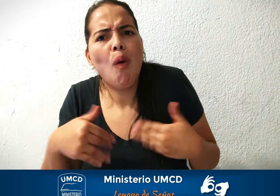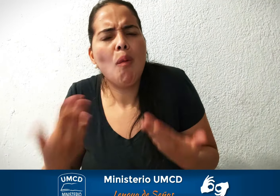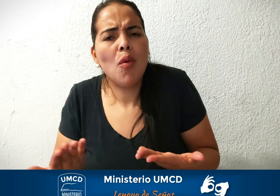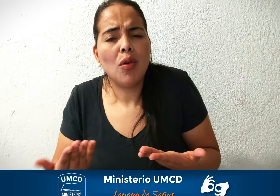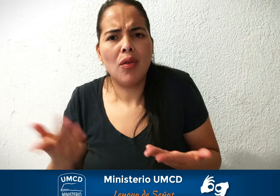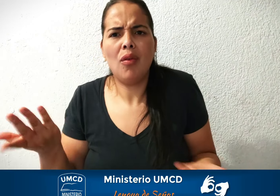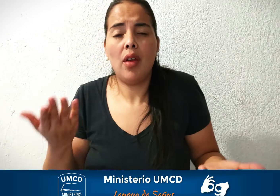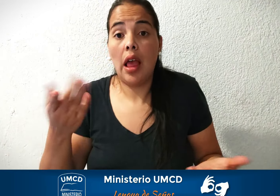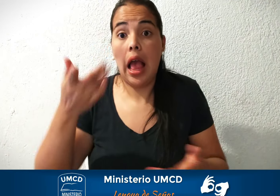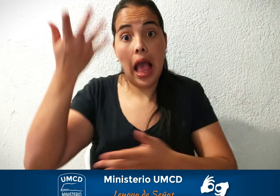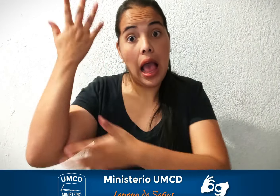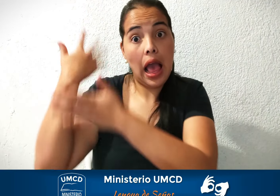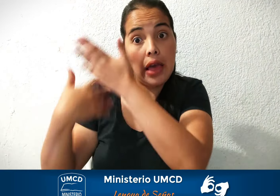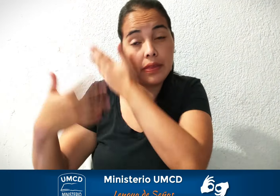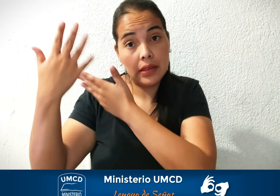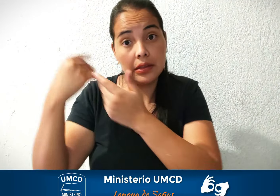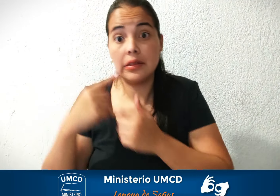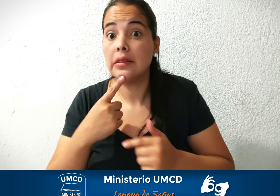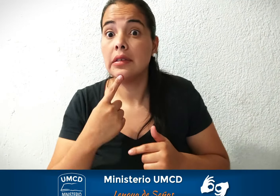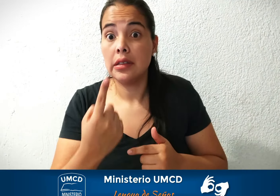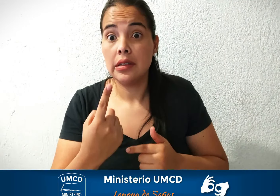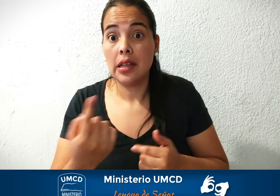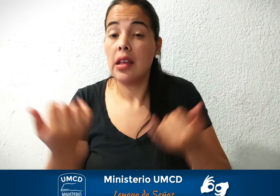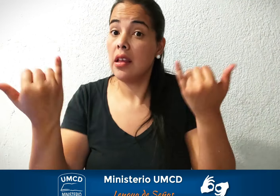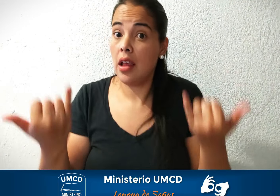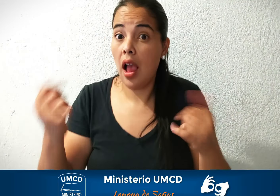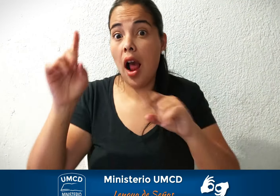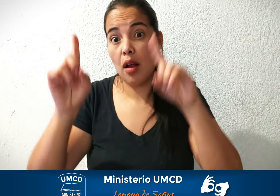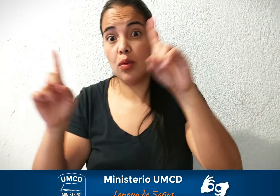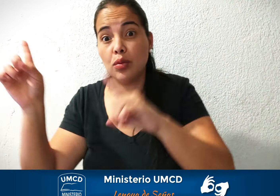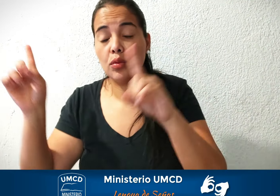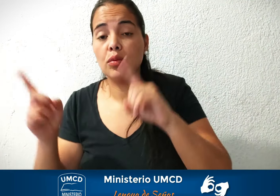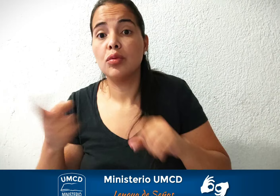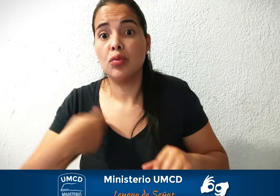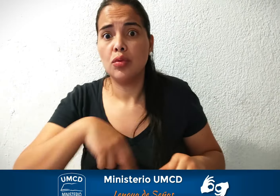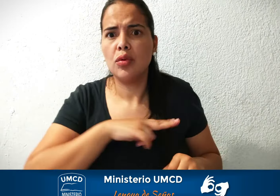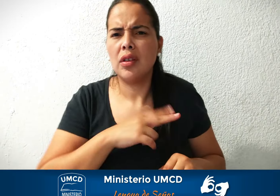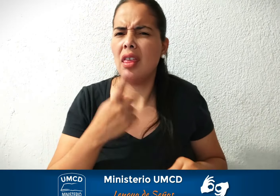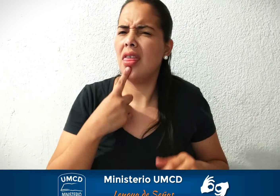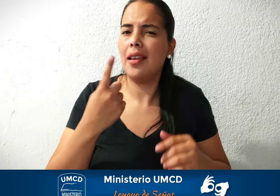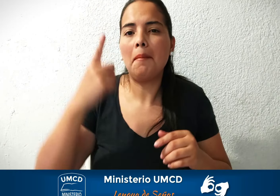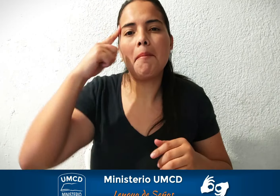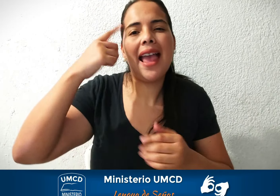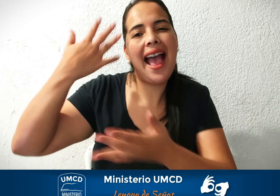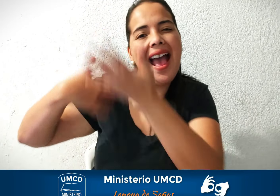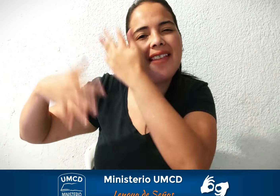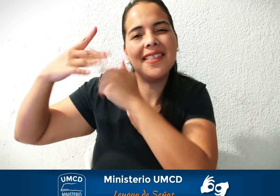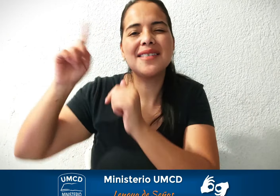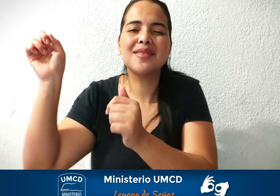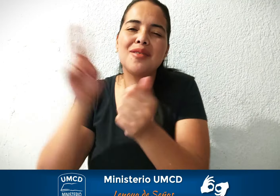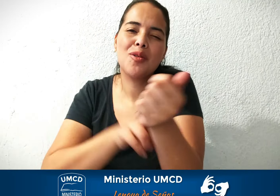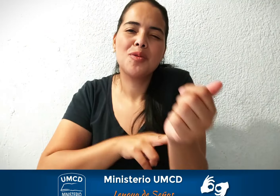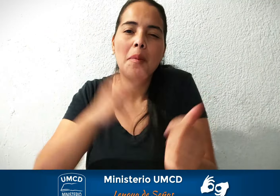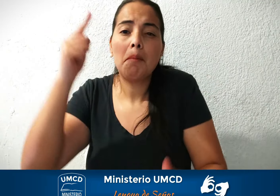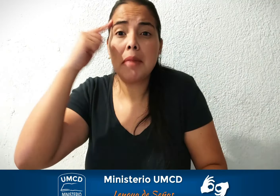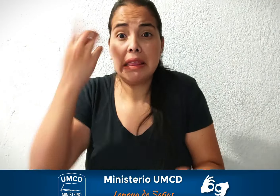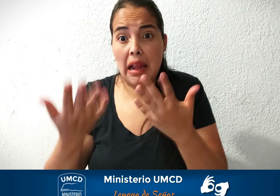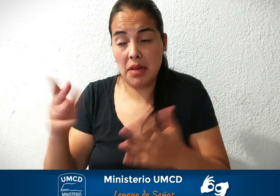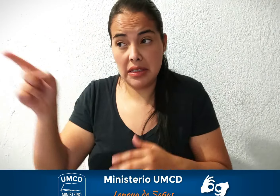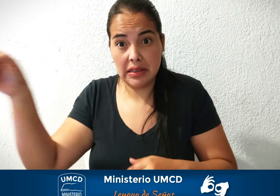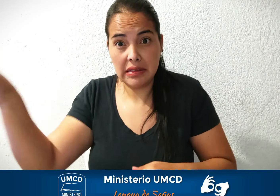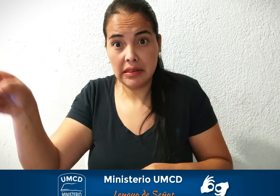ellos. En la antigüedad, y aún hoy en algunos círculos cristianos, se creía que